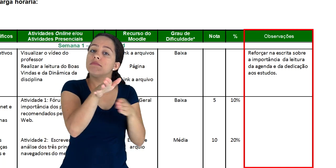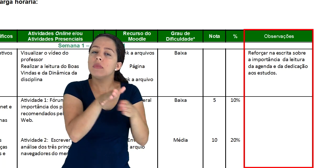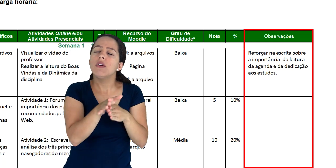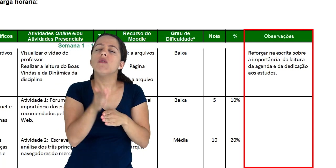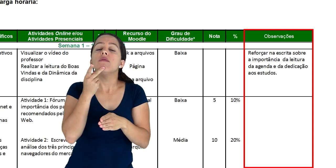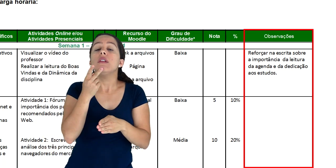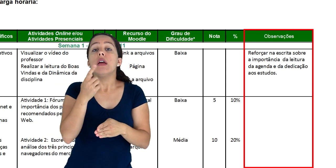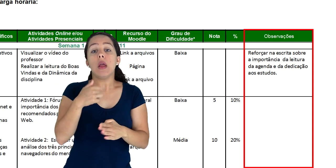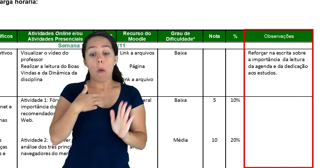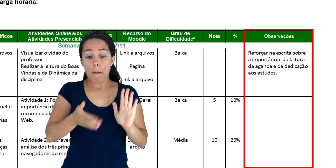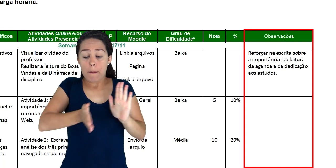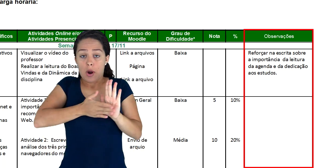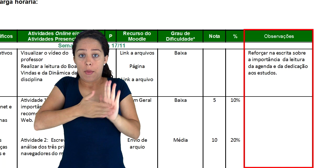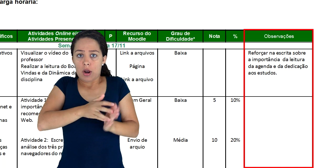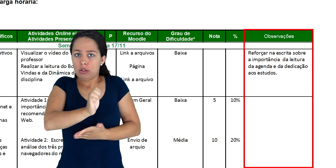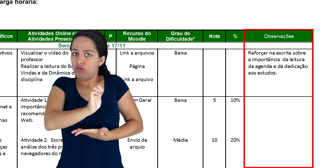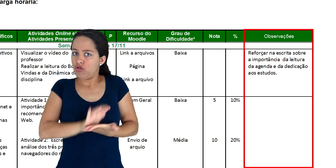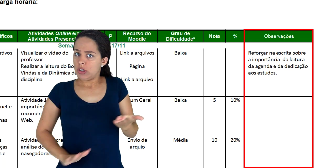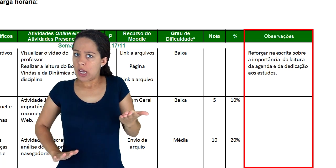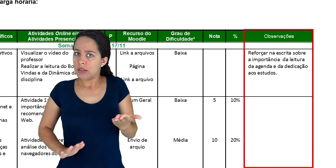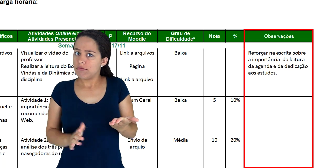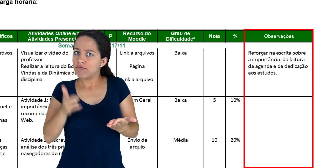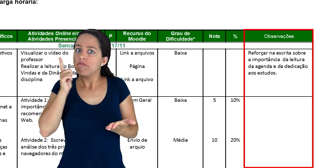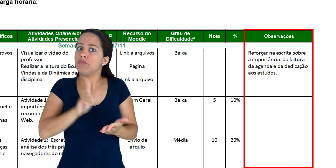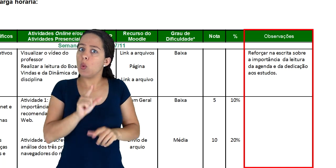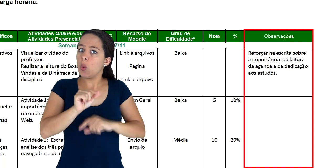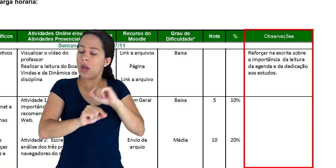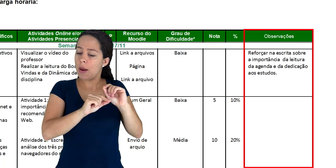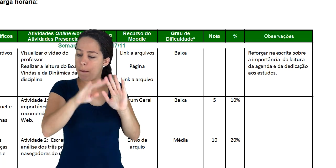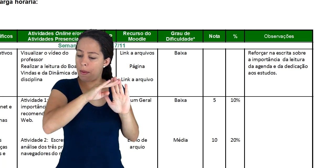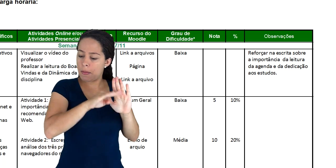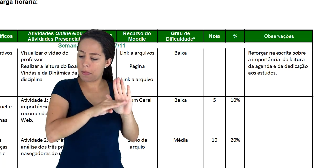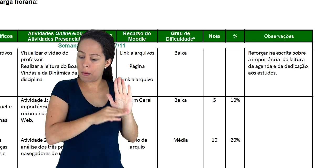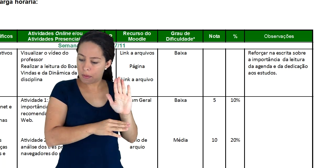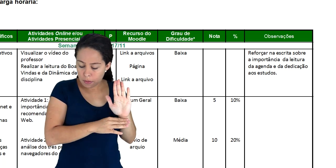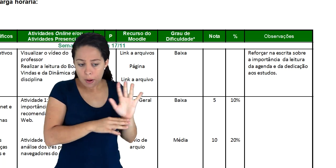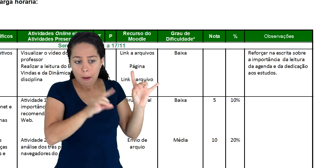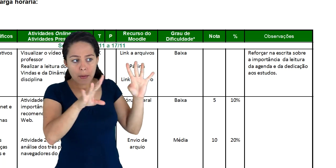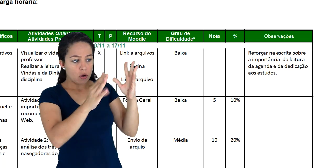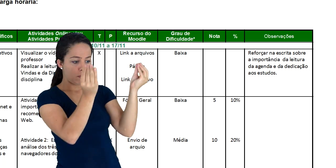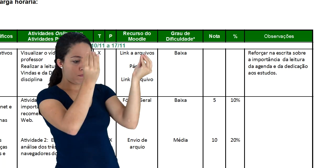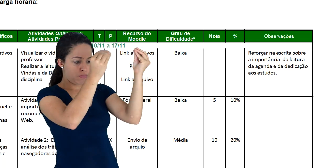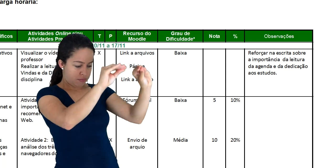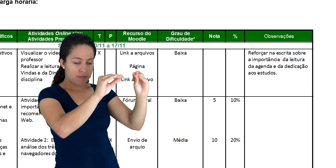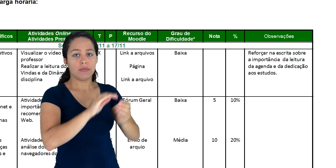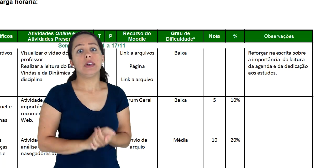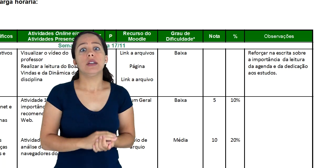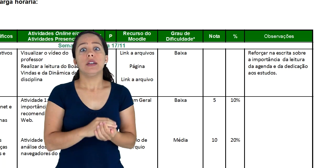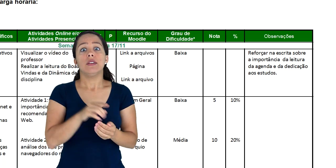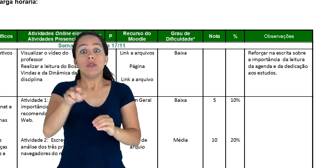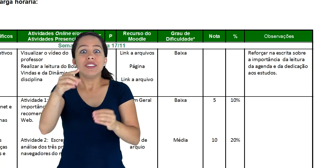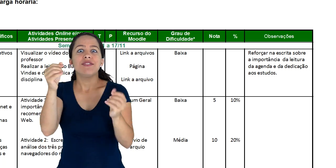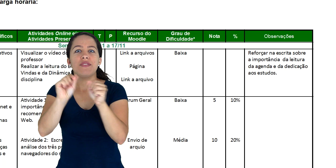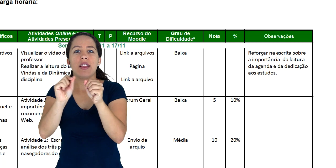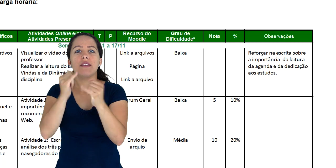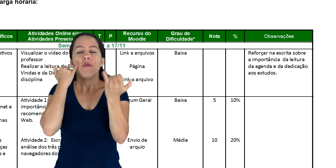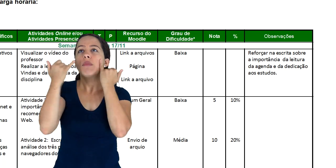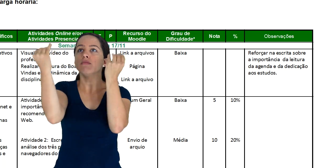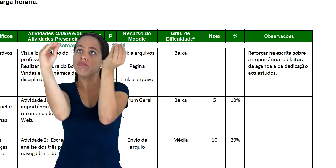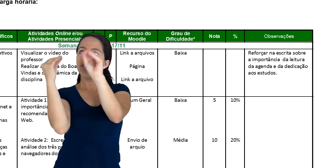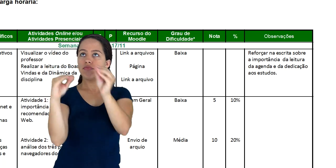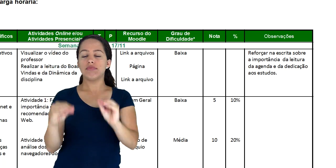ou após o desenvolvimento das atividades propostas. Bom, depois de preenchido todas as informações, está